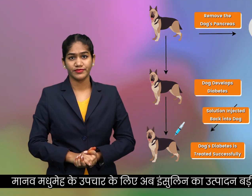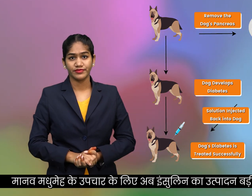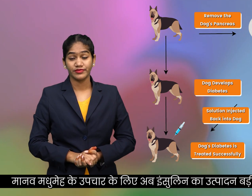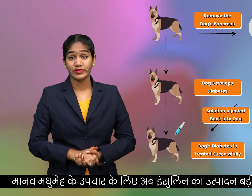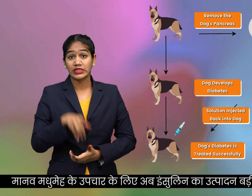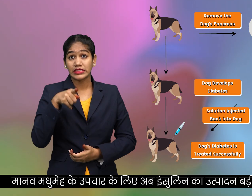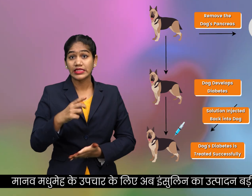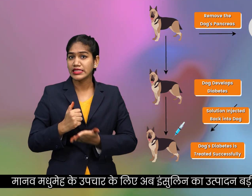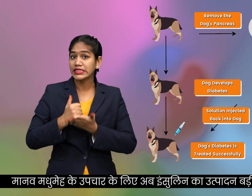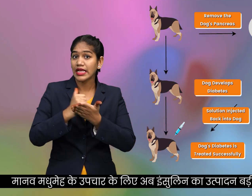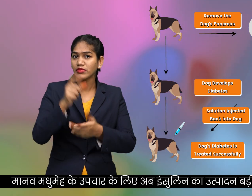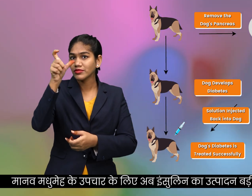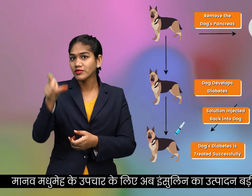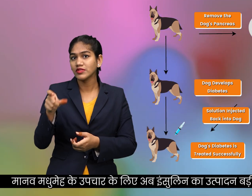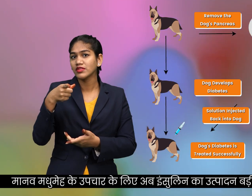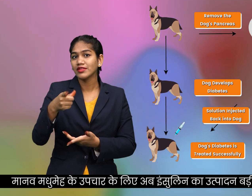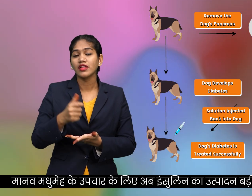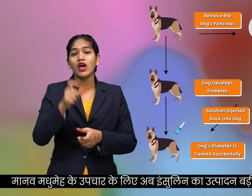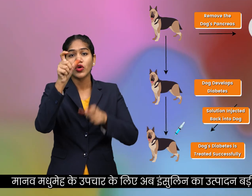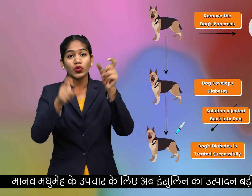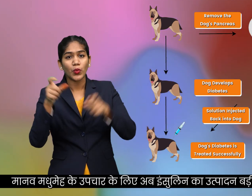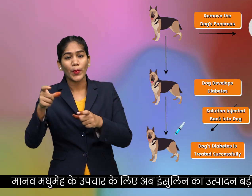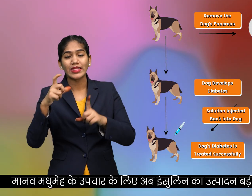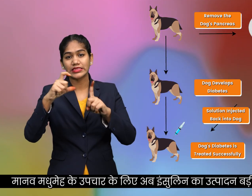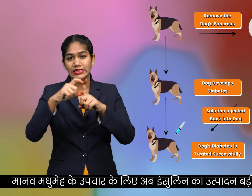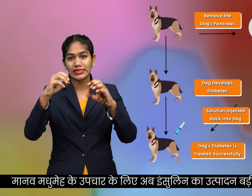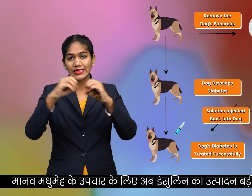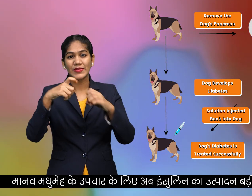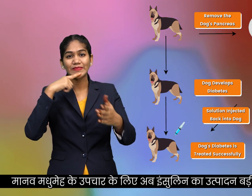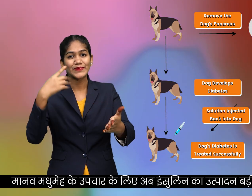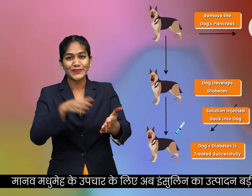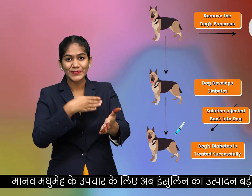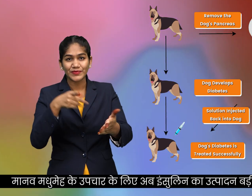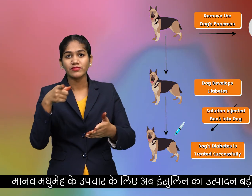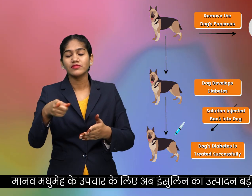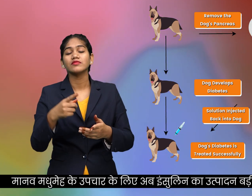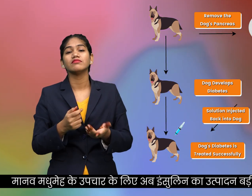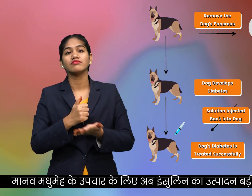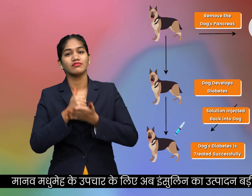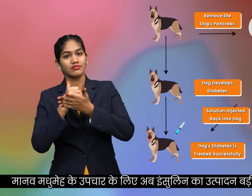उत्पादन बड़ी मात्रा में किया जाता है।